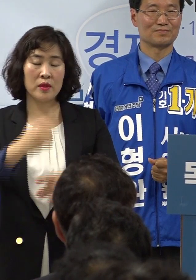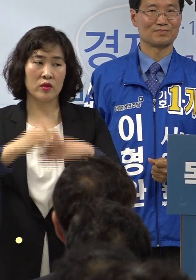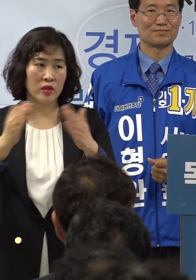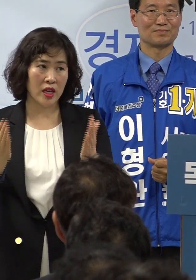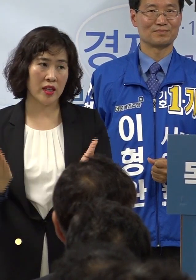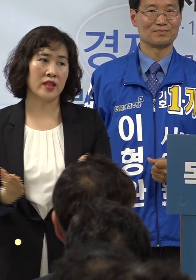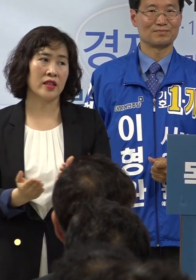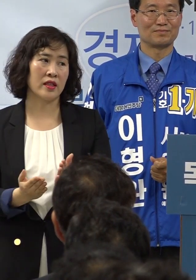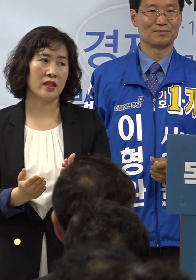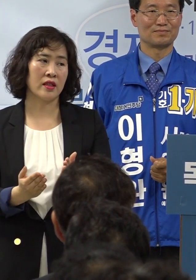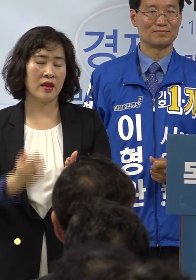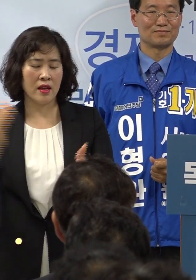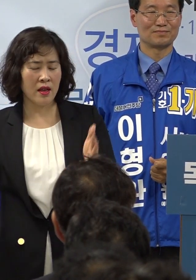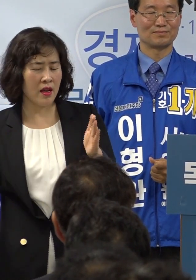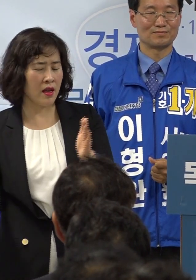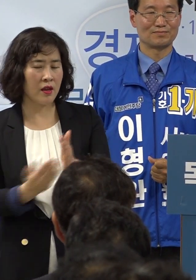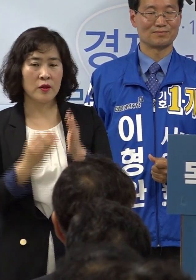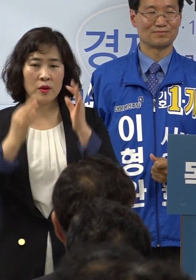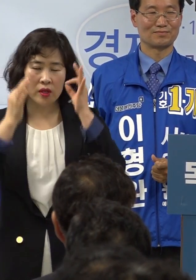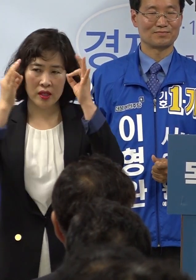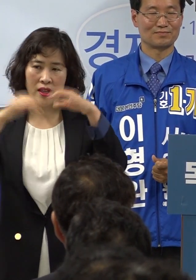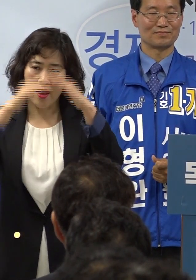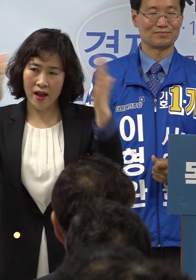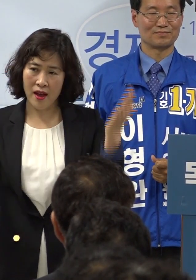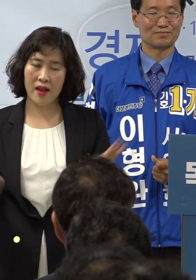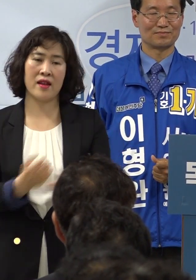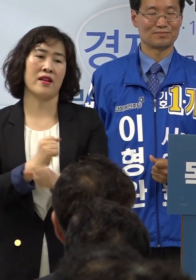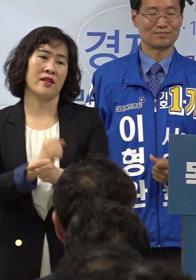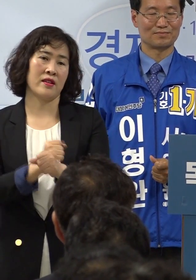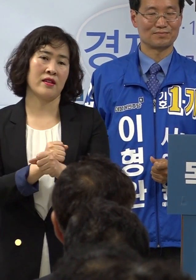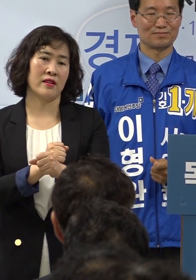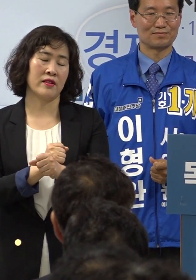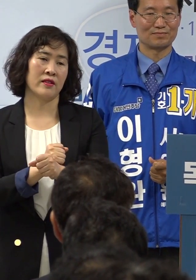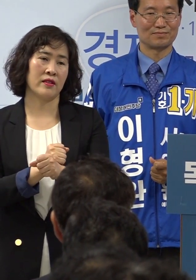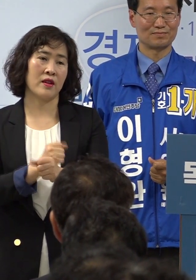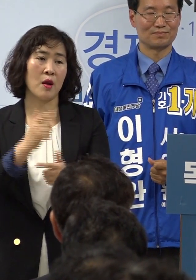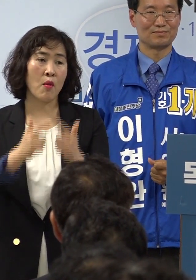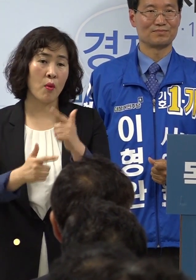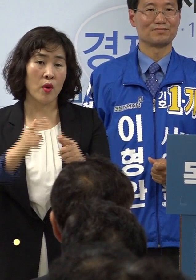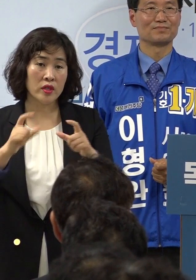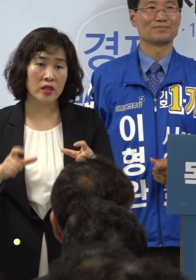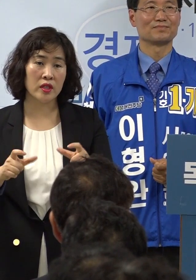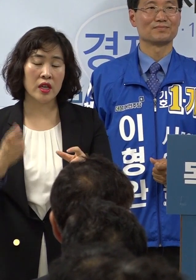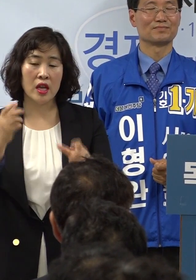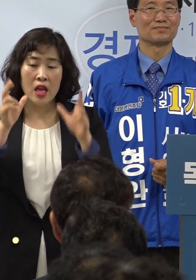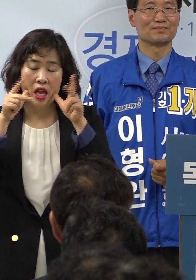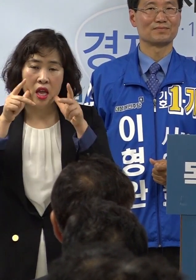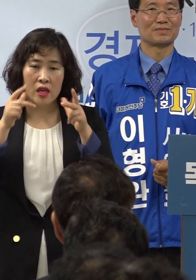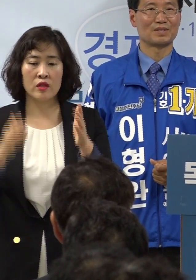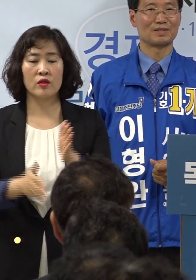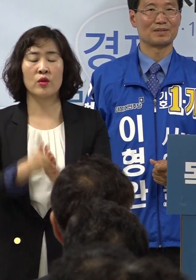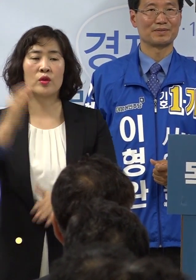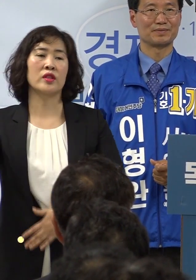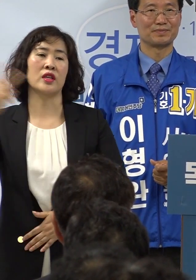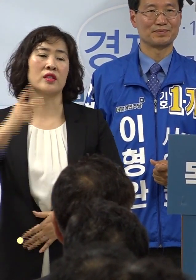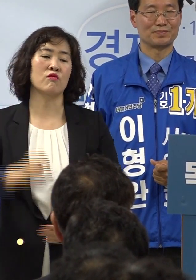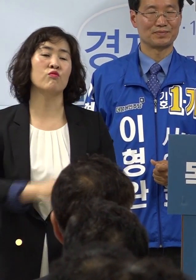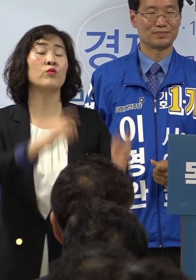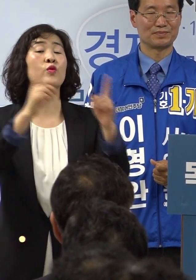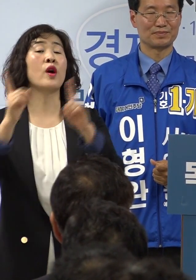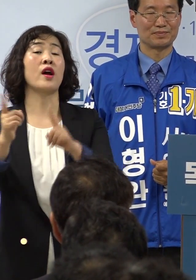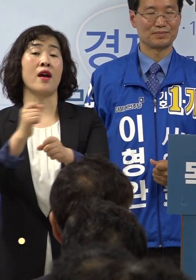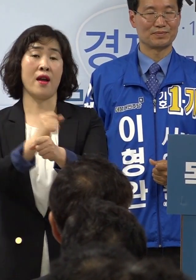더불어민주당이 최선을 다해서 우리 목포가 해양도시로 다시